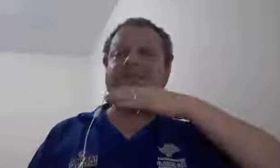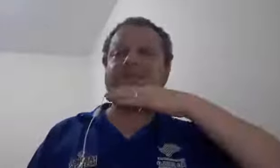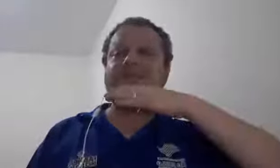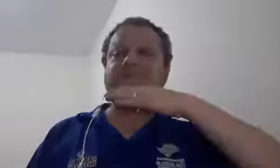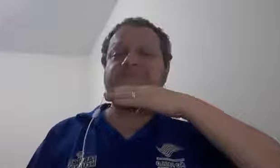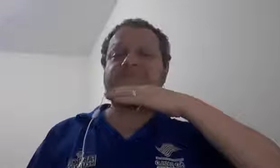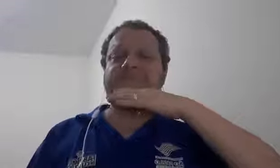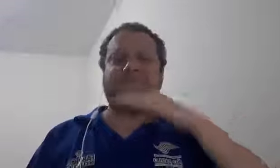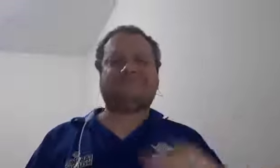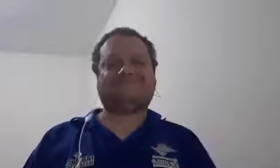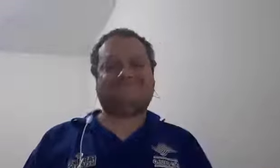Santana.